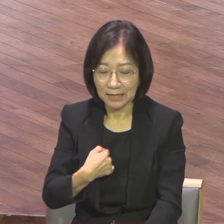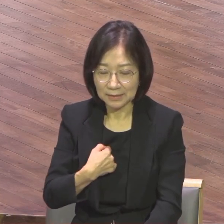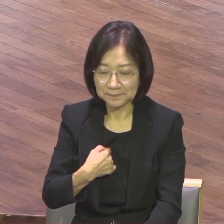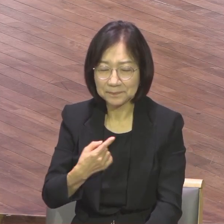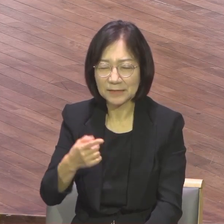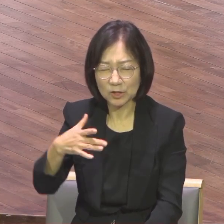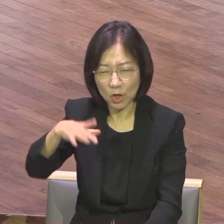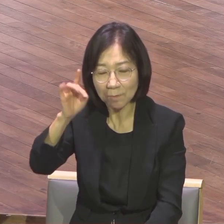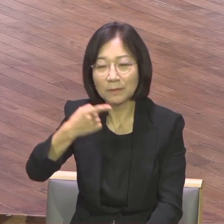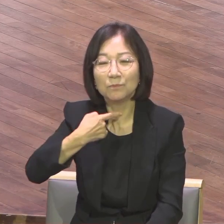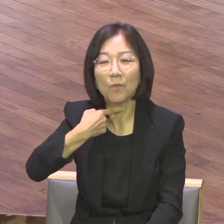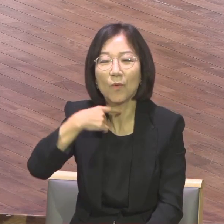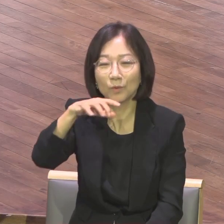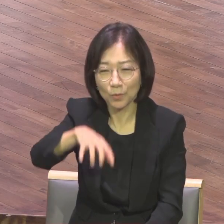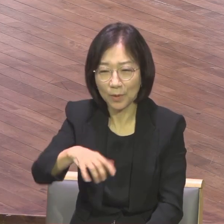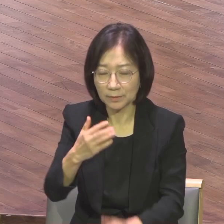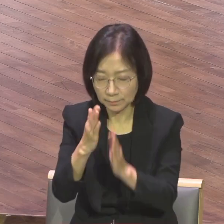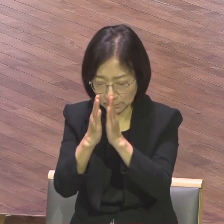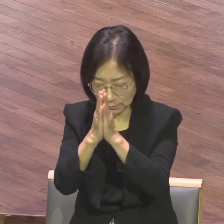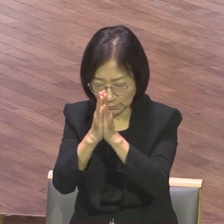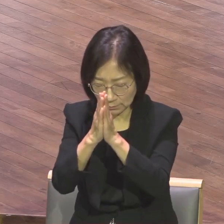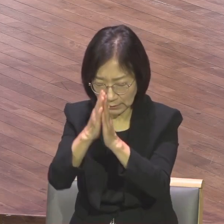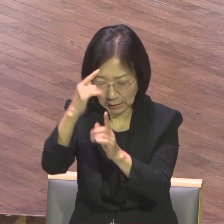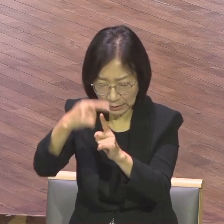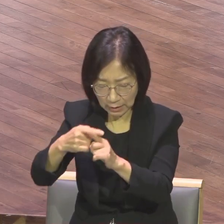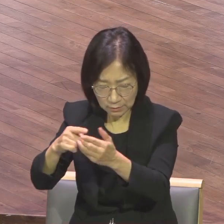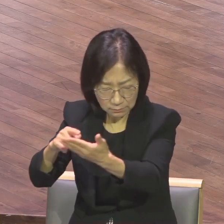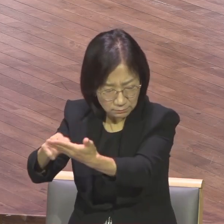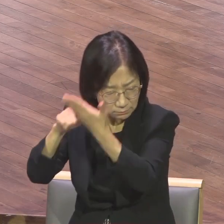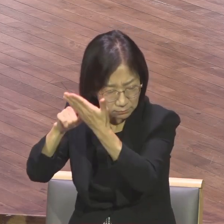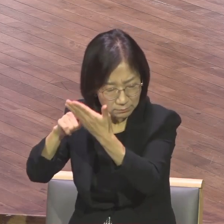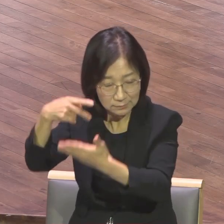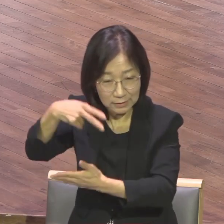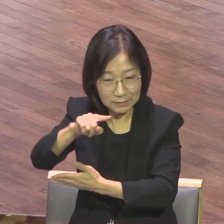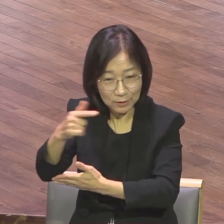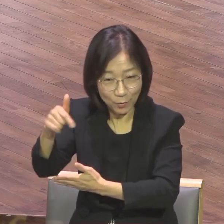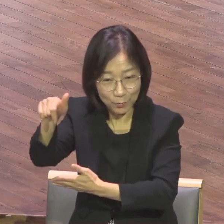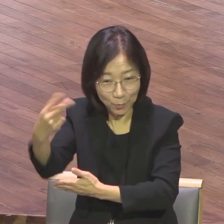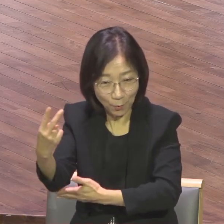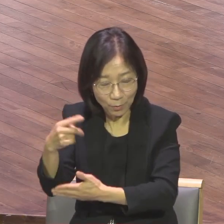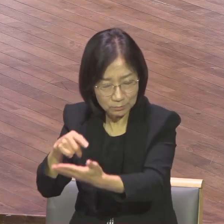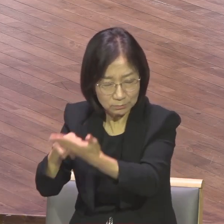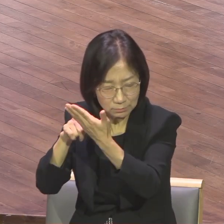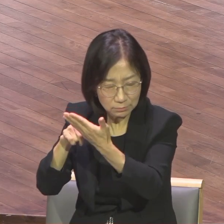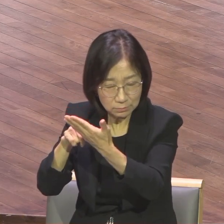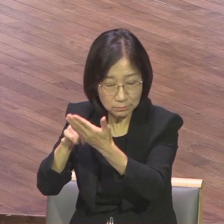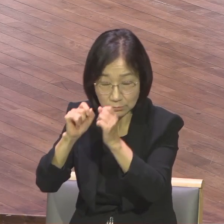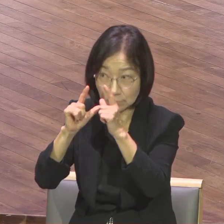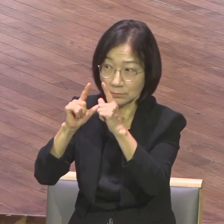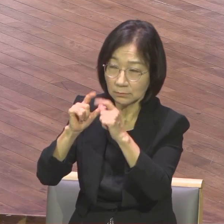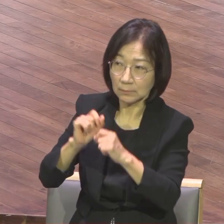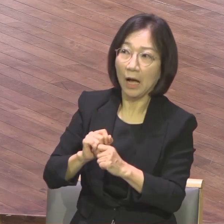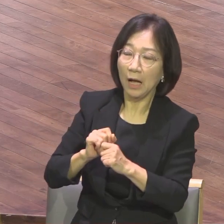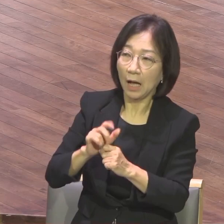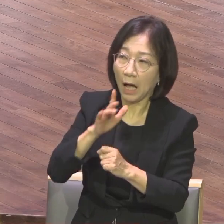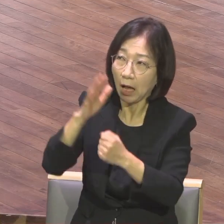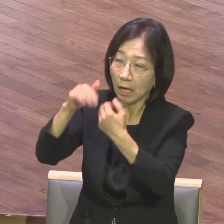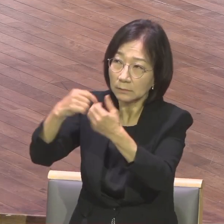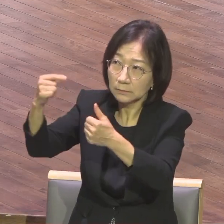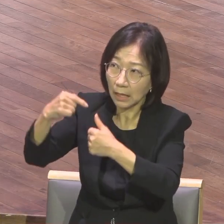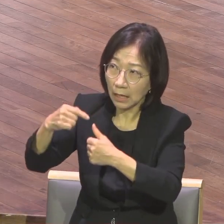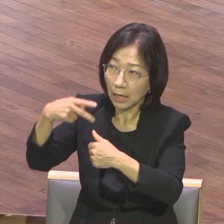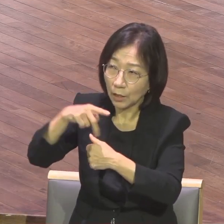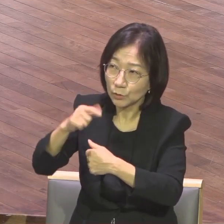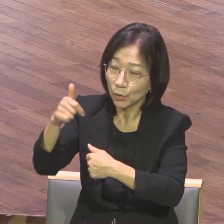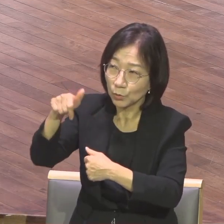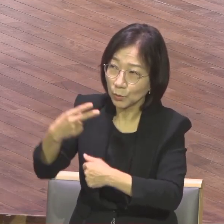그것이 딱 보여서 선교하라고 교회를 시작하라고 하시는구나. 선교 선자도